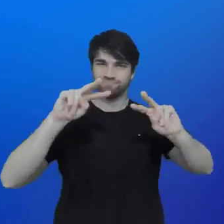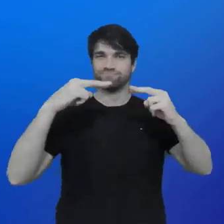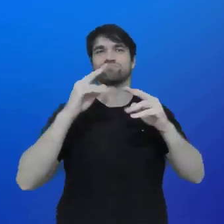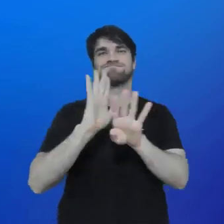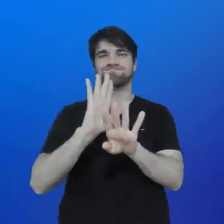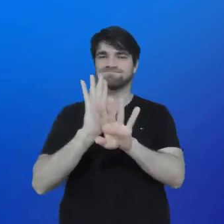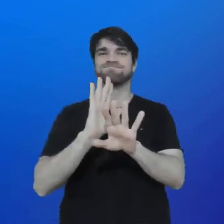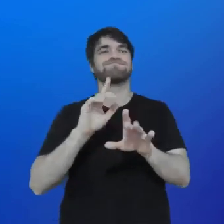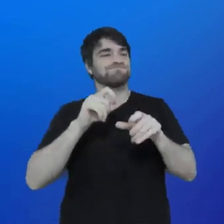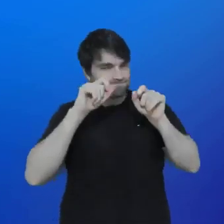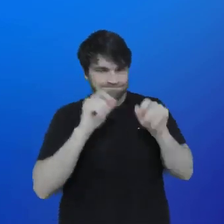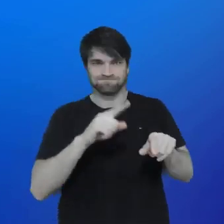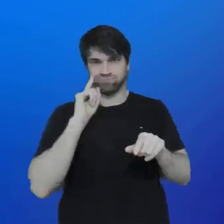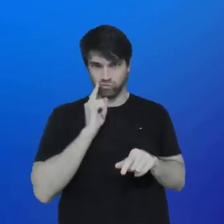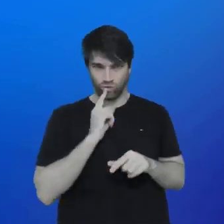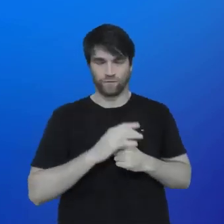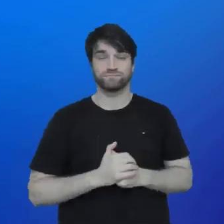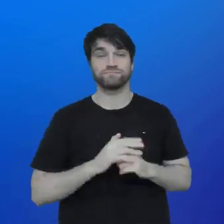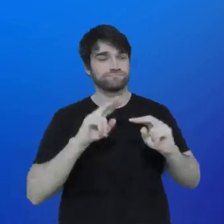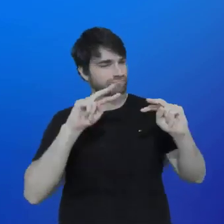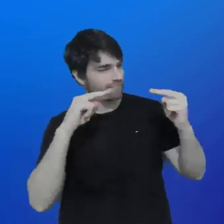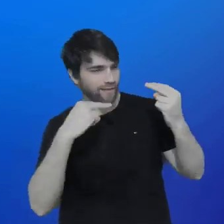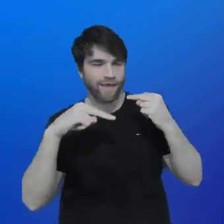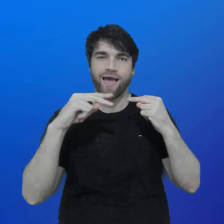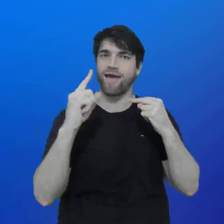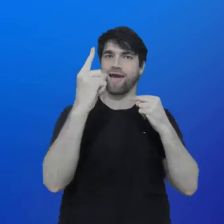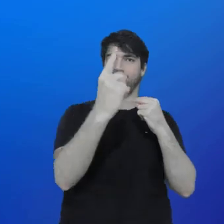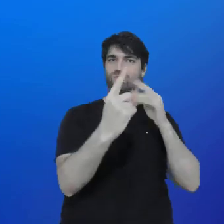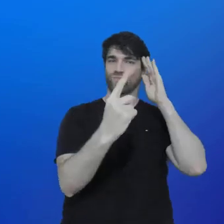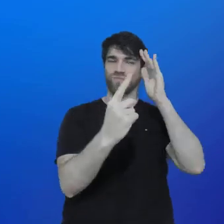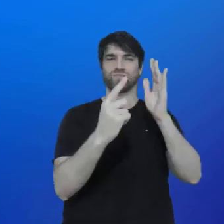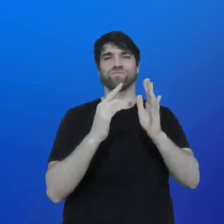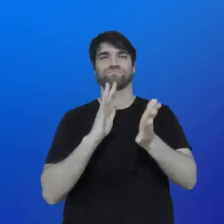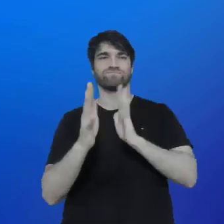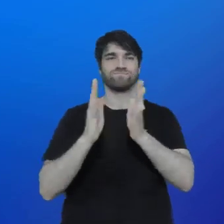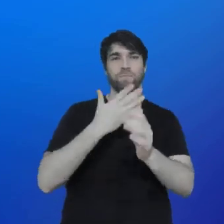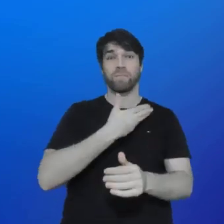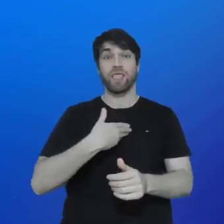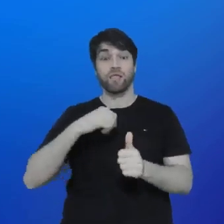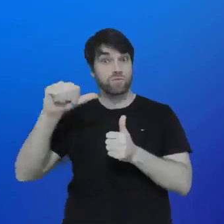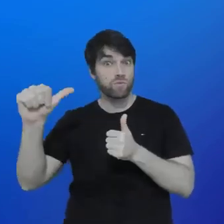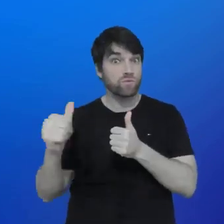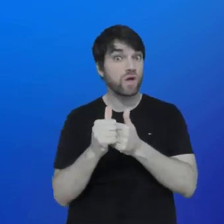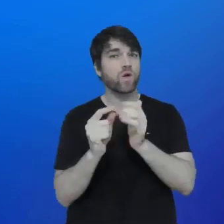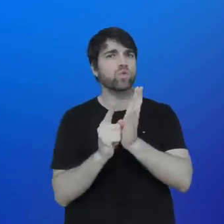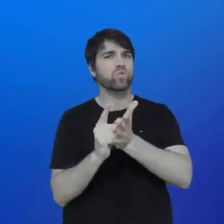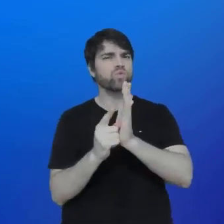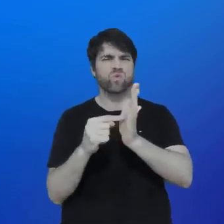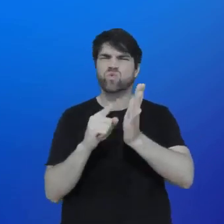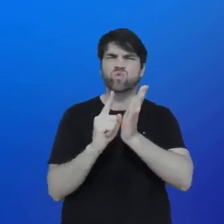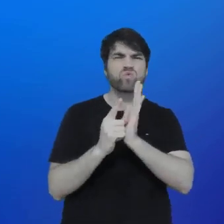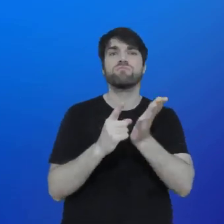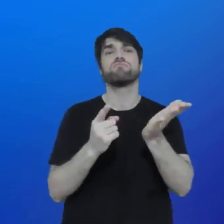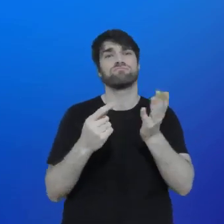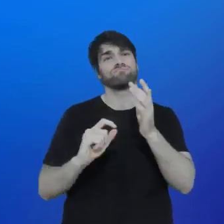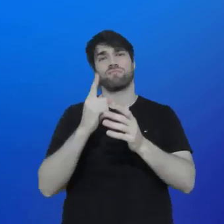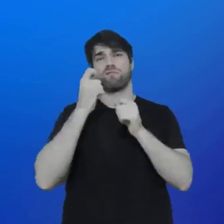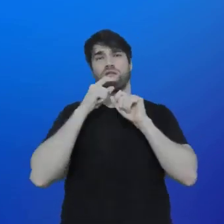Entonces, la forma en la que se sientan en la Escuela de Sordos tiene que ver con su cultura y es propia de su identidad. La maestra se encuentra dentro del círculo y trabaja junto a un instructor